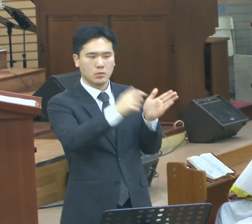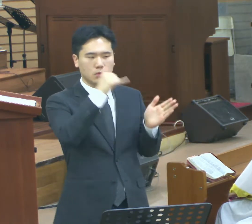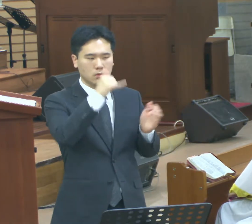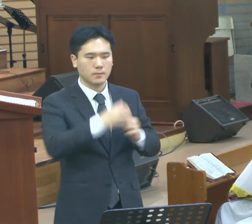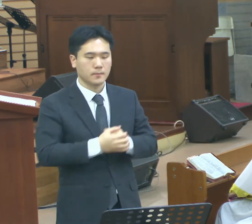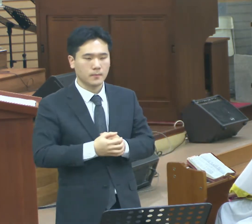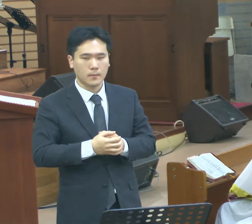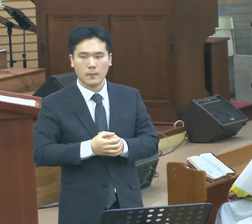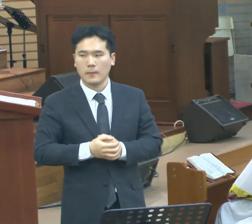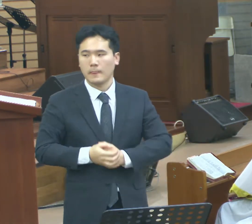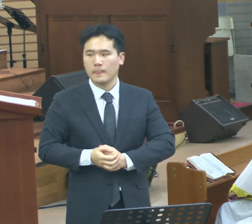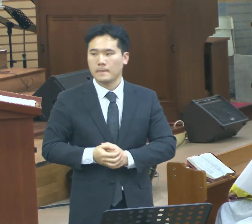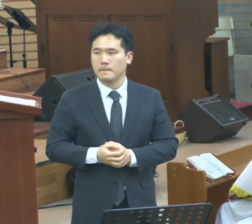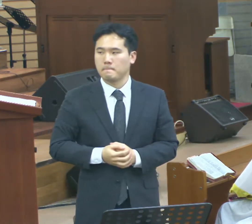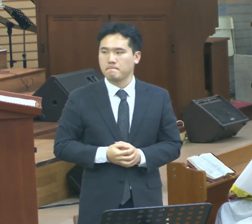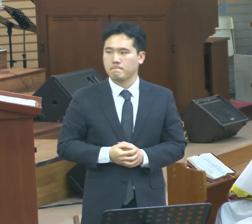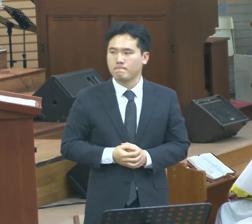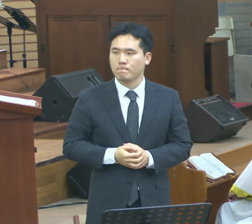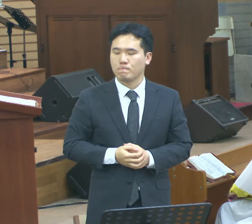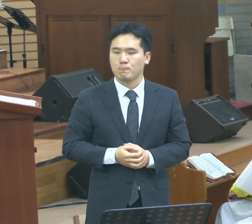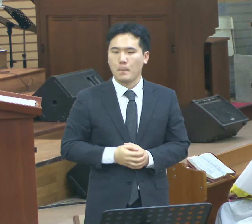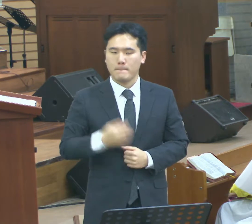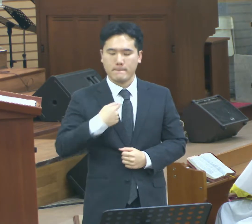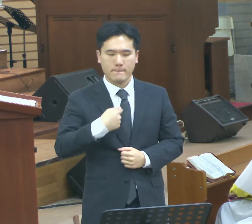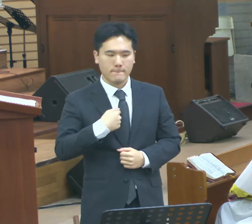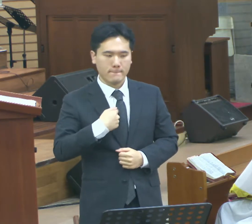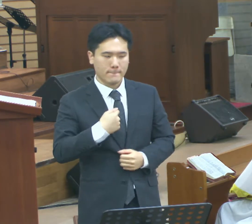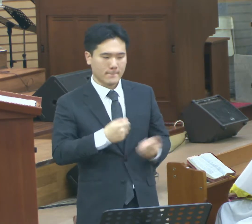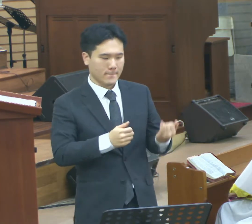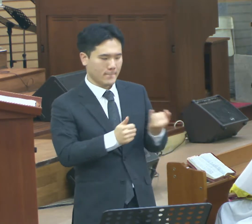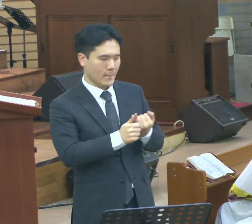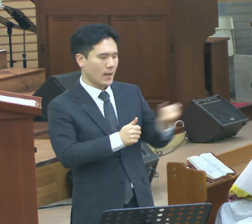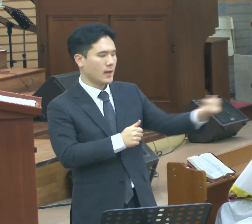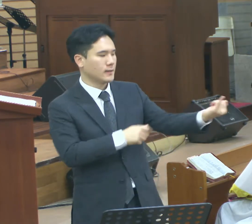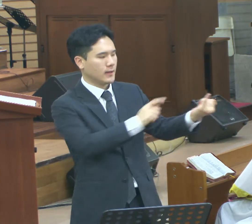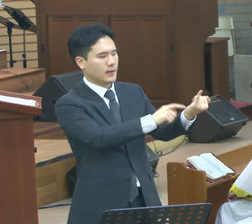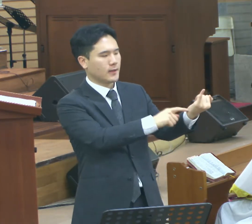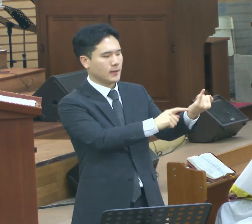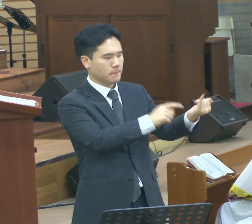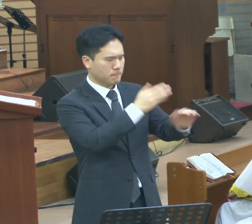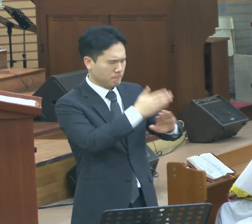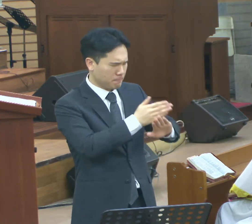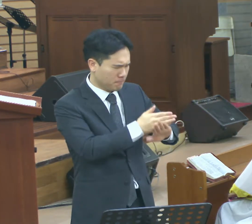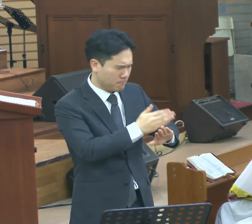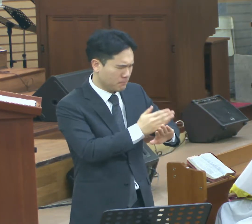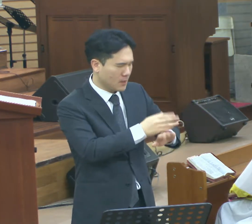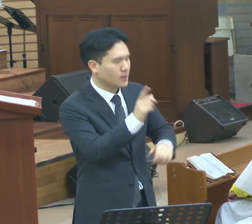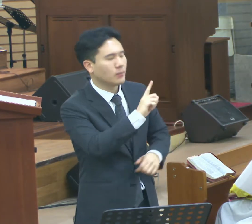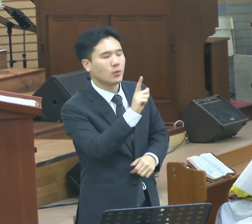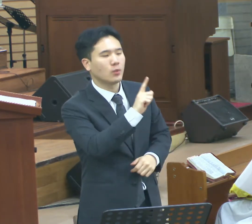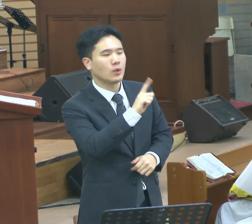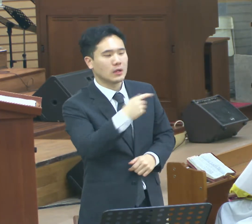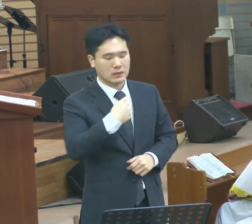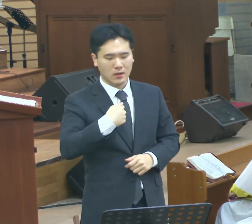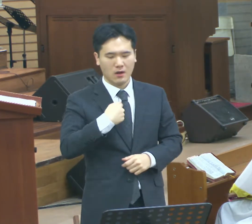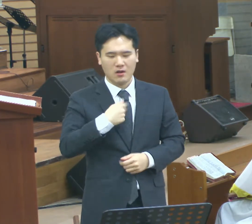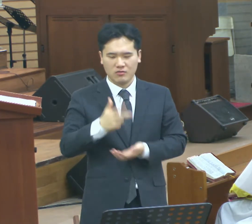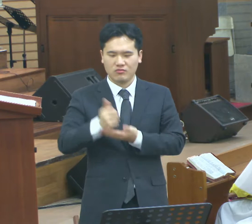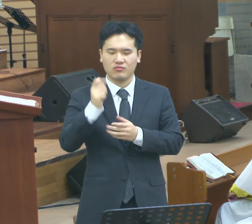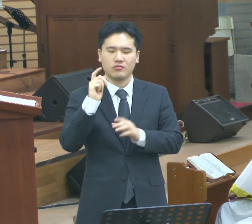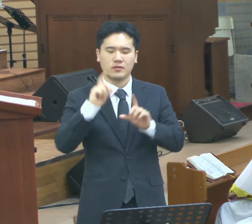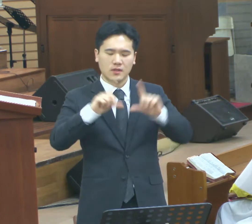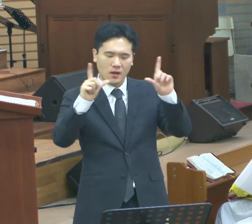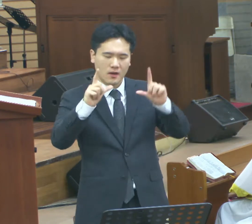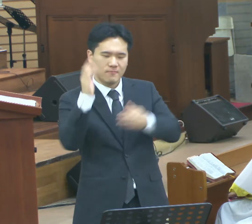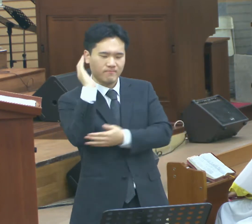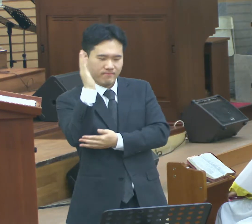앞에 제대로다. 제가 아내에게 고마운 점 중에 하나는 제가 주일 설교할 때 등이 구겨지지